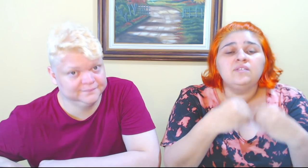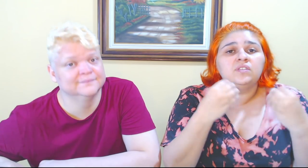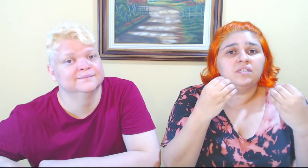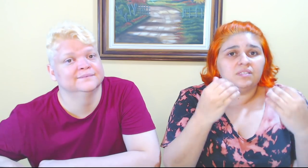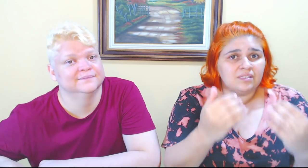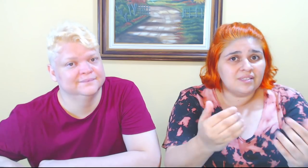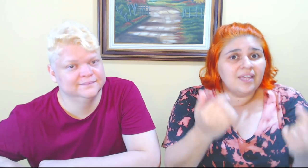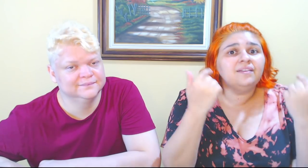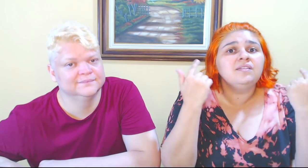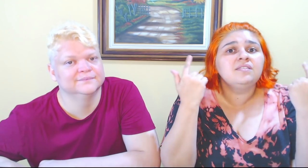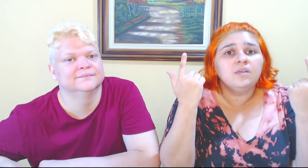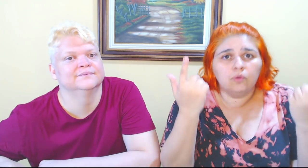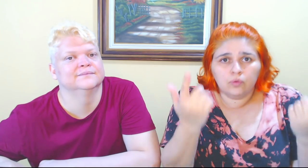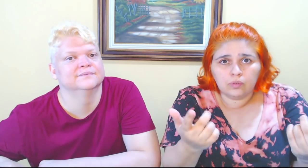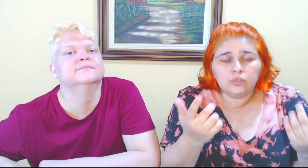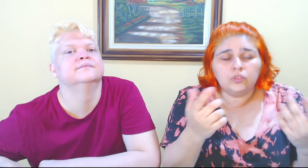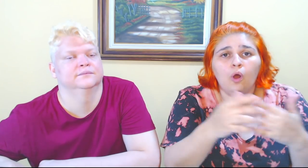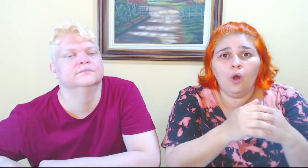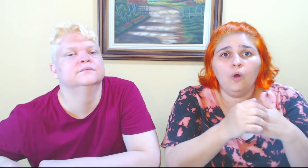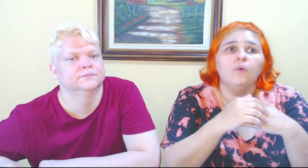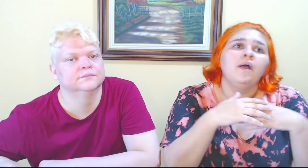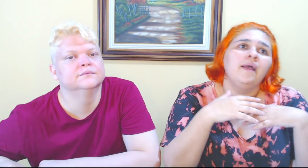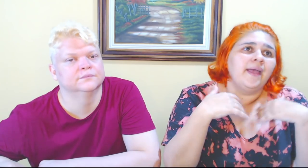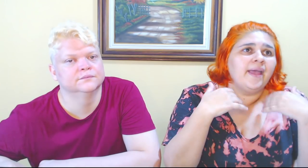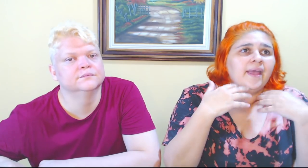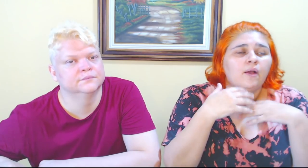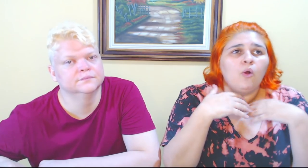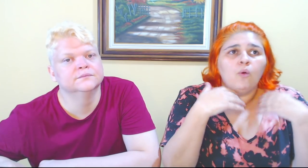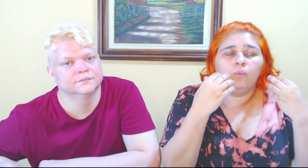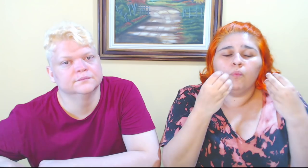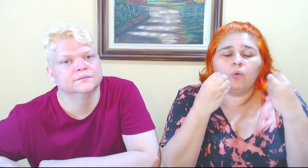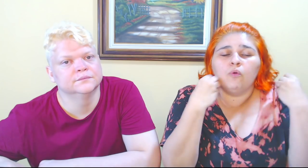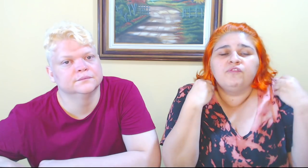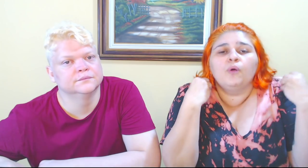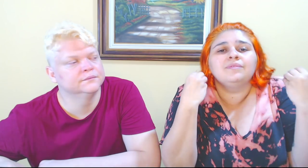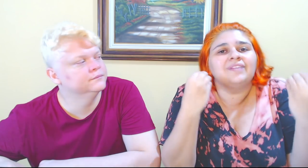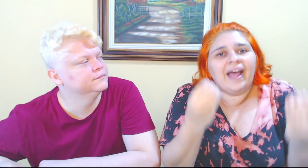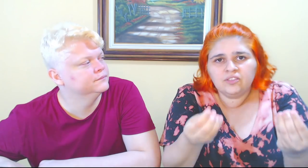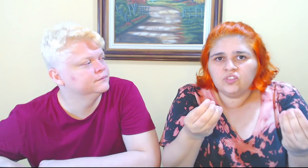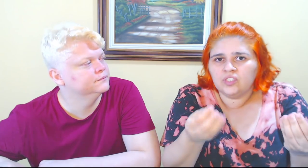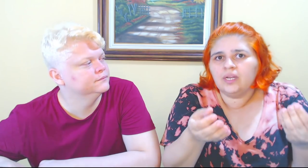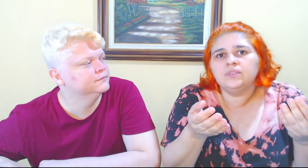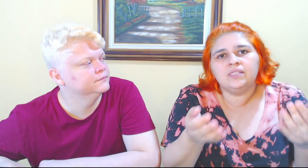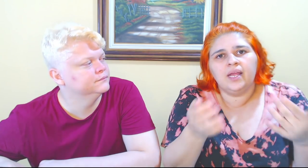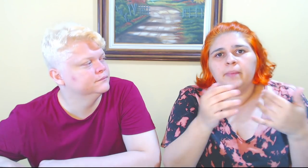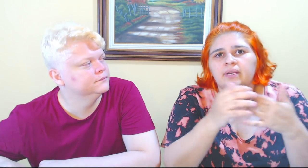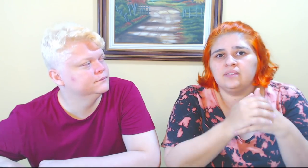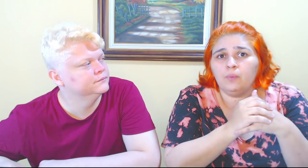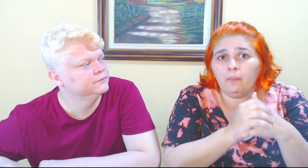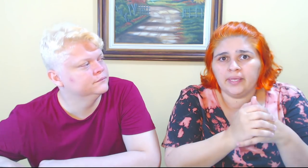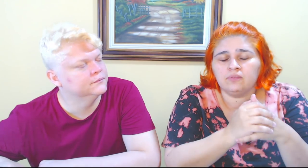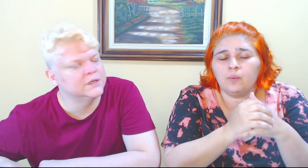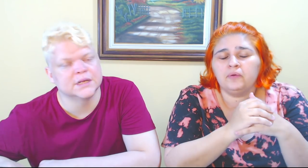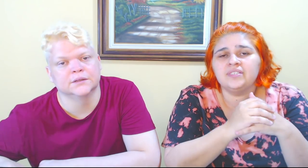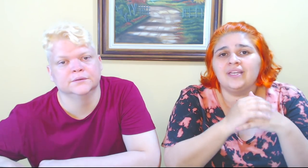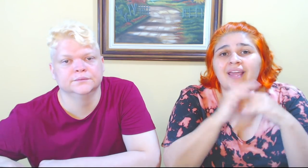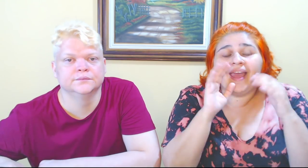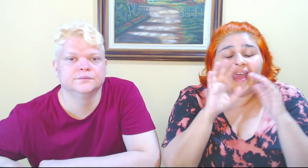vocês se sentem seguros Ou com vontade de ir ao cinema nesse momento É uma coisa que é